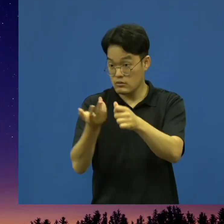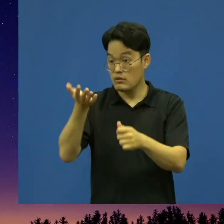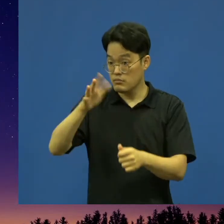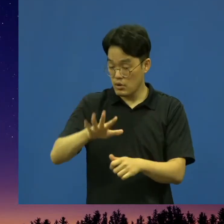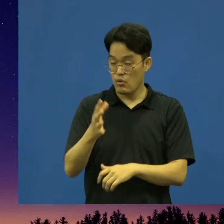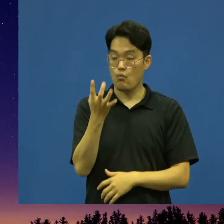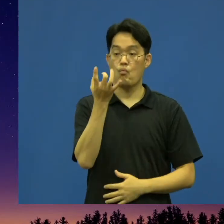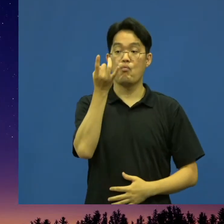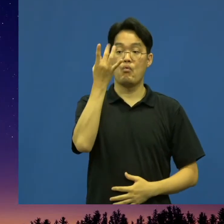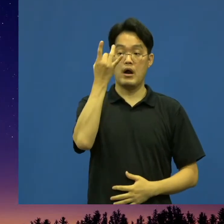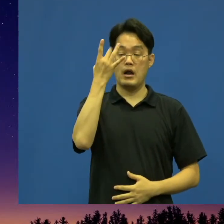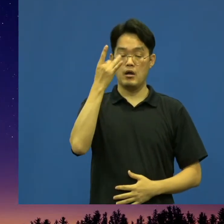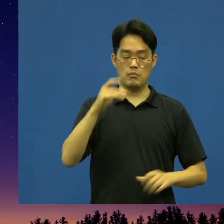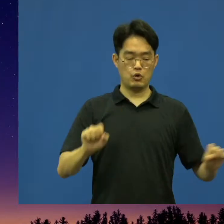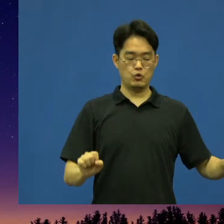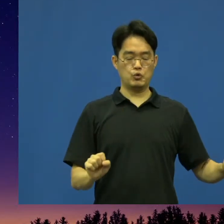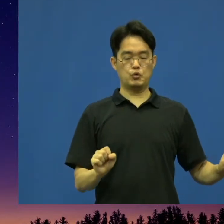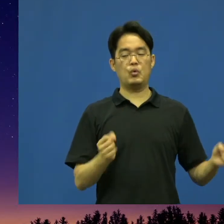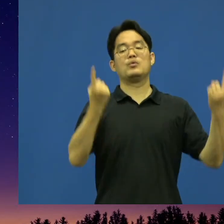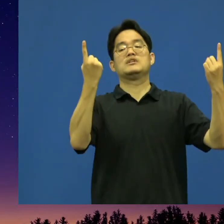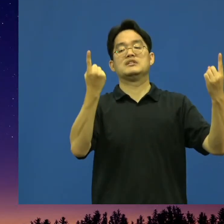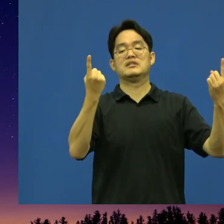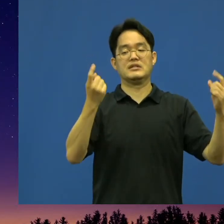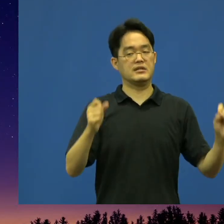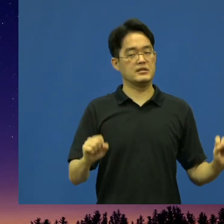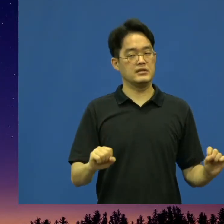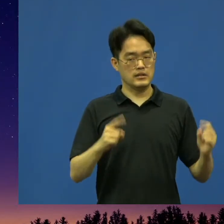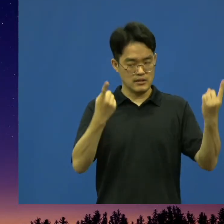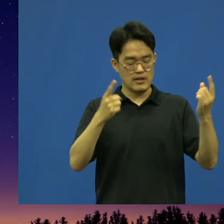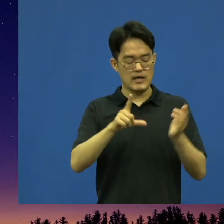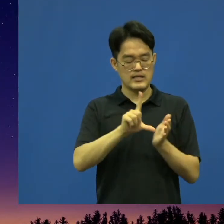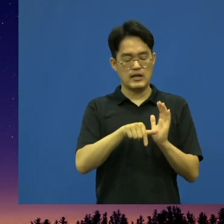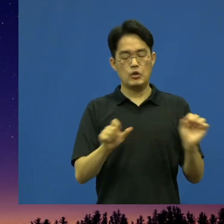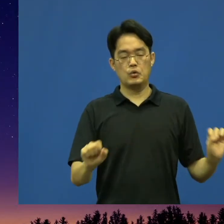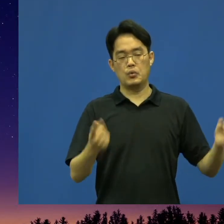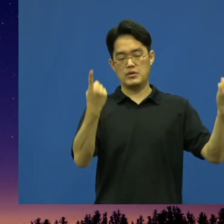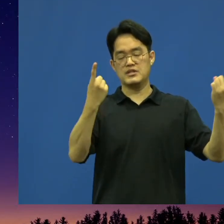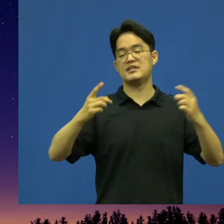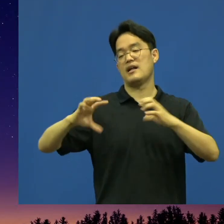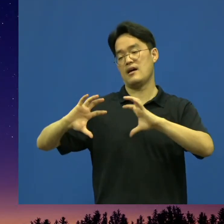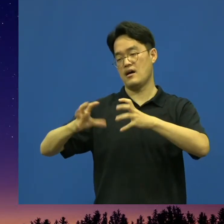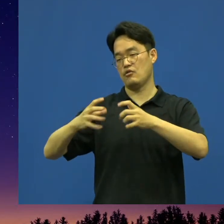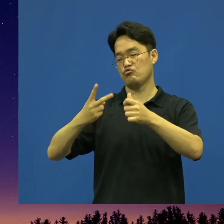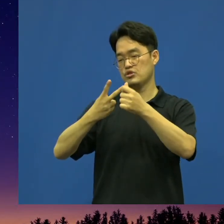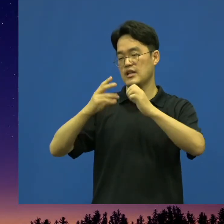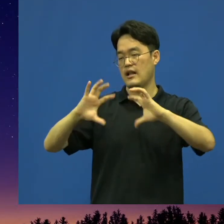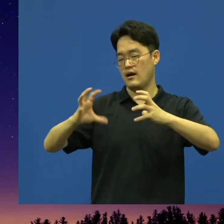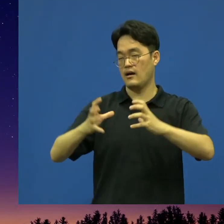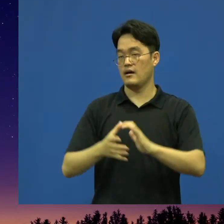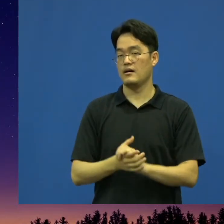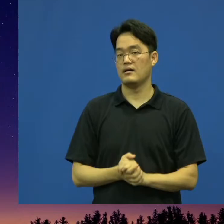원리적으로는 동시적으로 등장하는 나라예요.